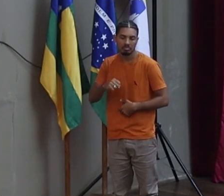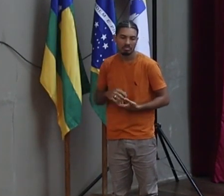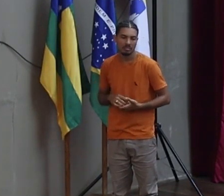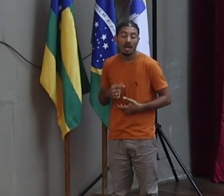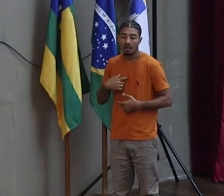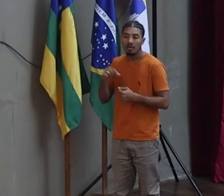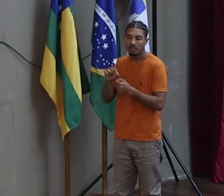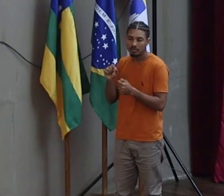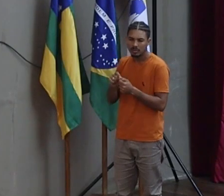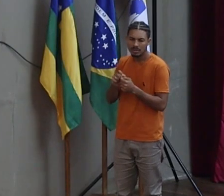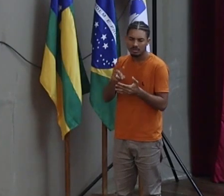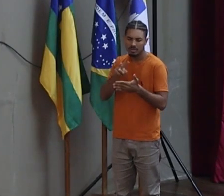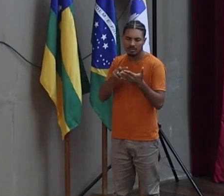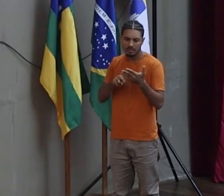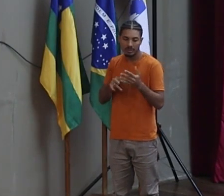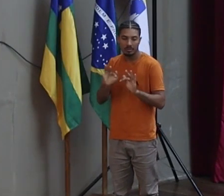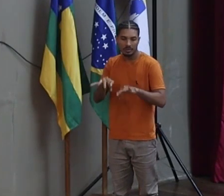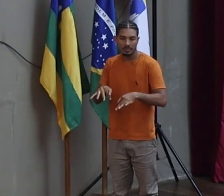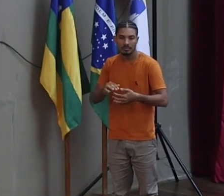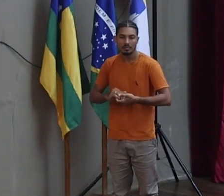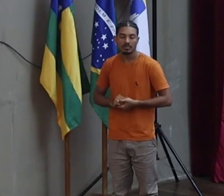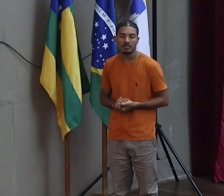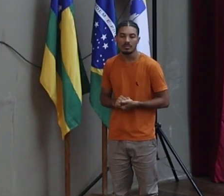aí eu faço uma leitura aqui do final.